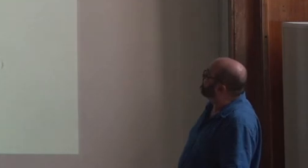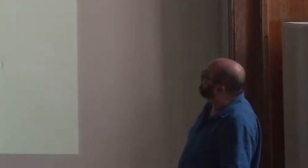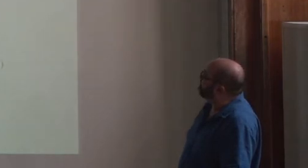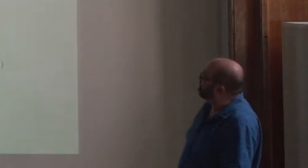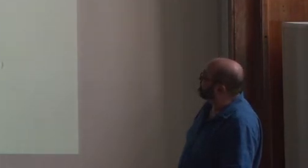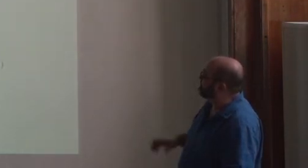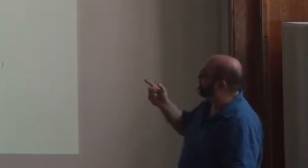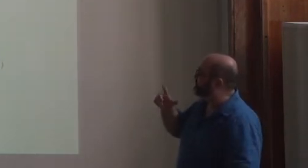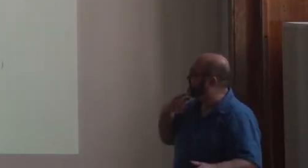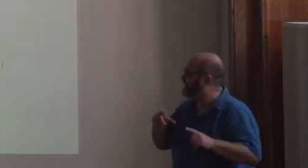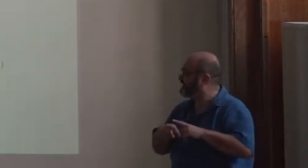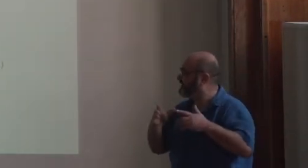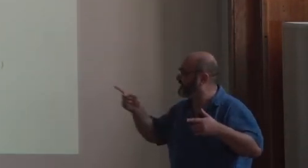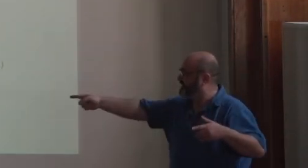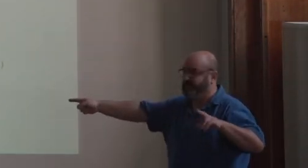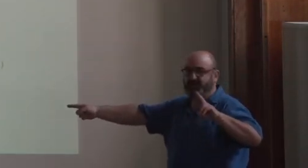aussi accès à MicroAsyncIO.